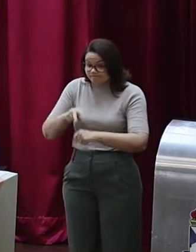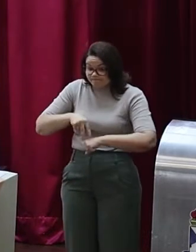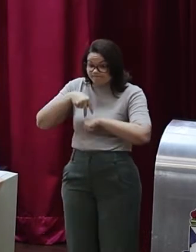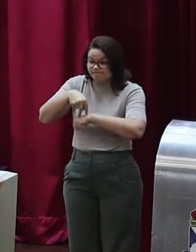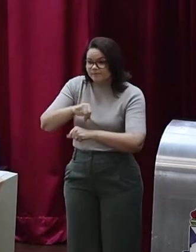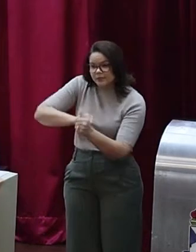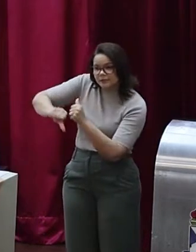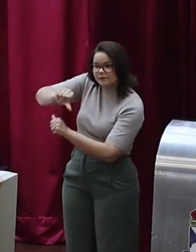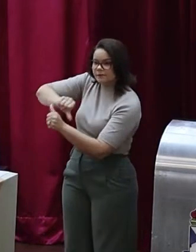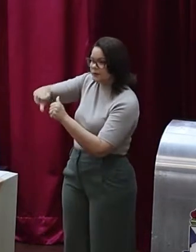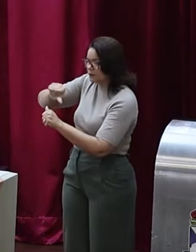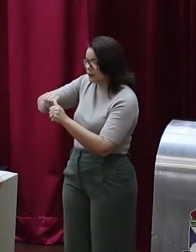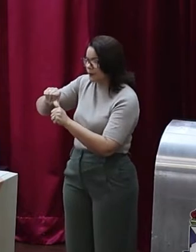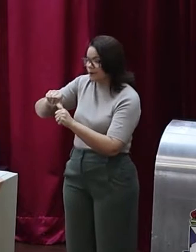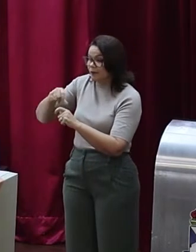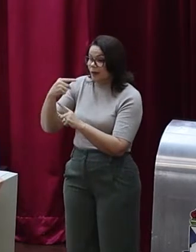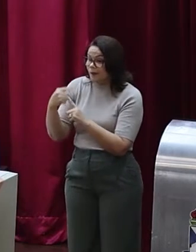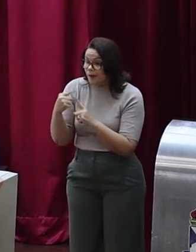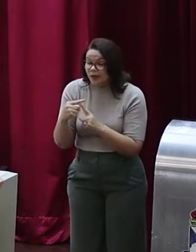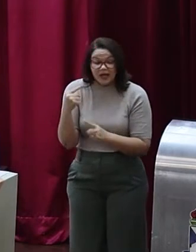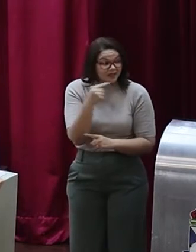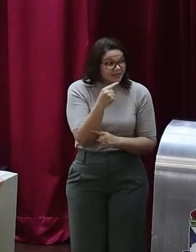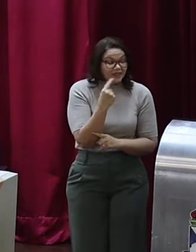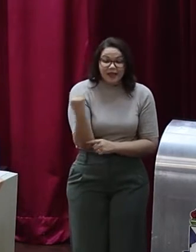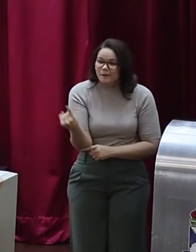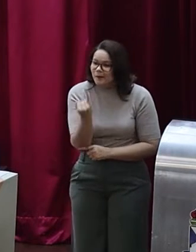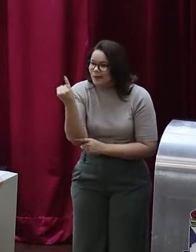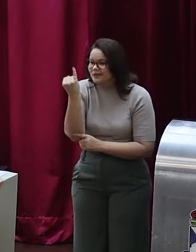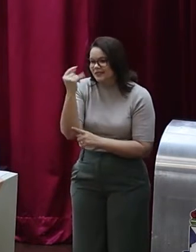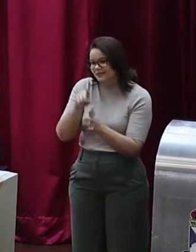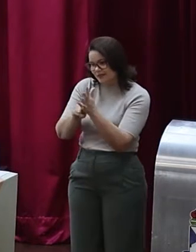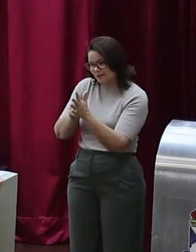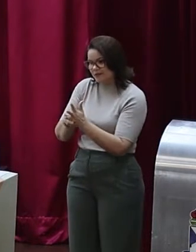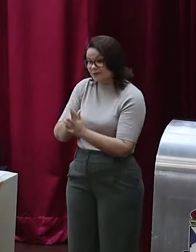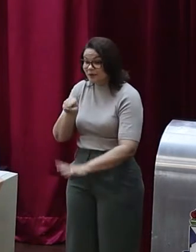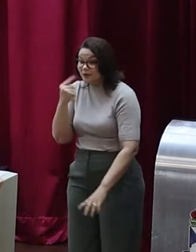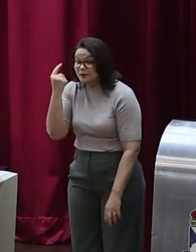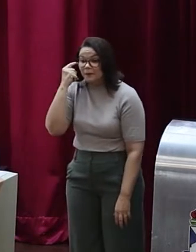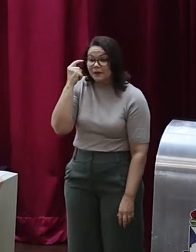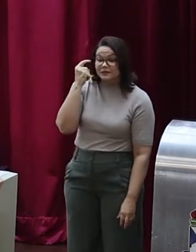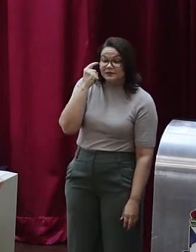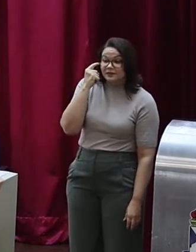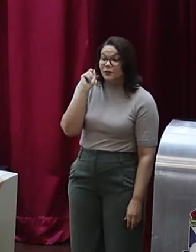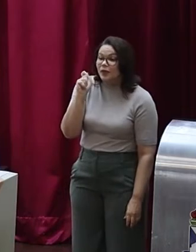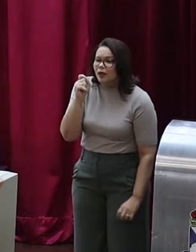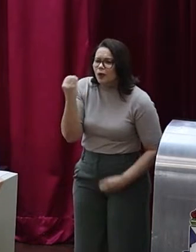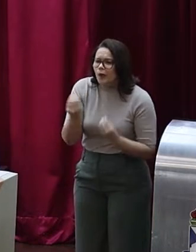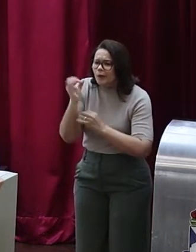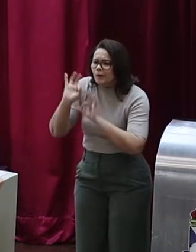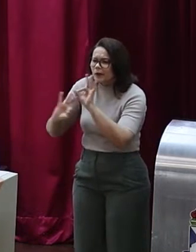e transformativas. Aqui um outro elemento importante da nossa pesquisa, porque nós estamos pensando como